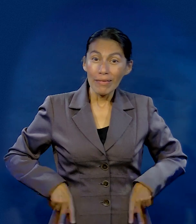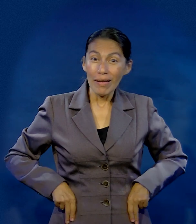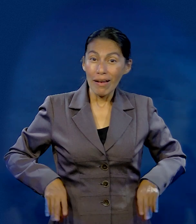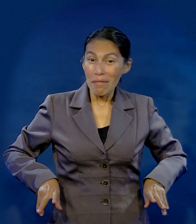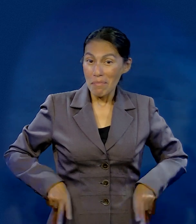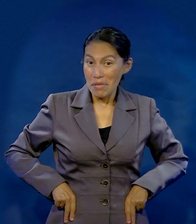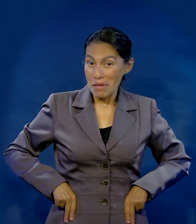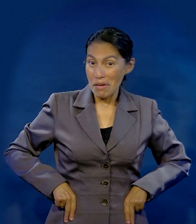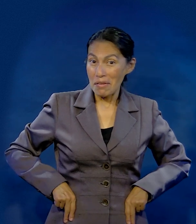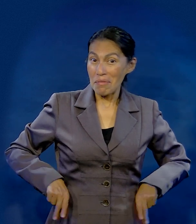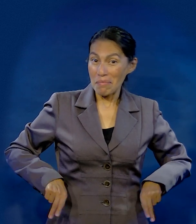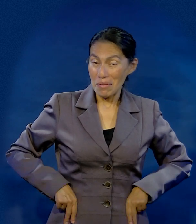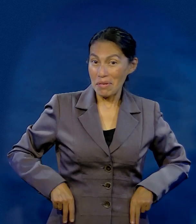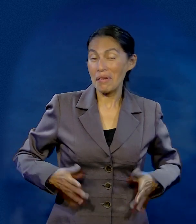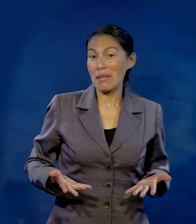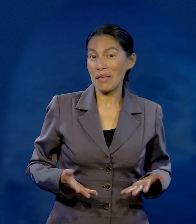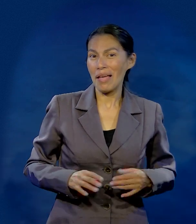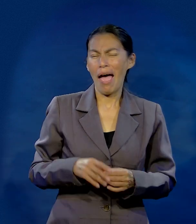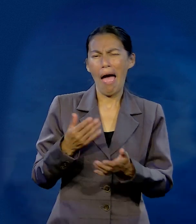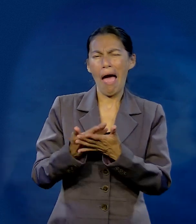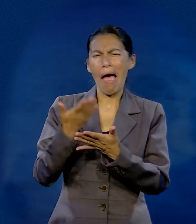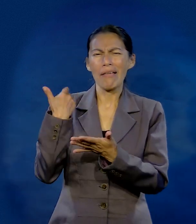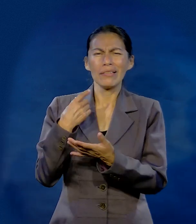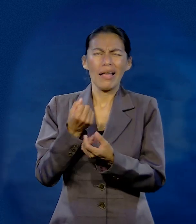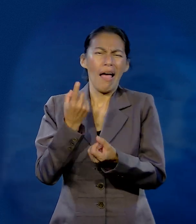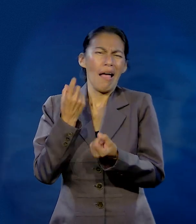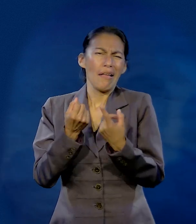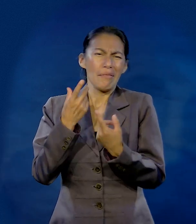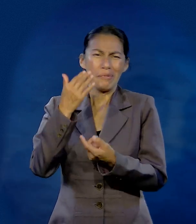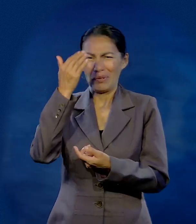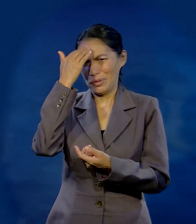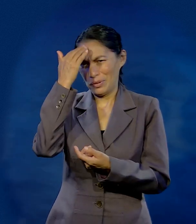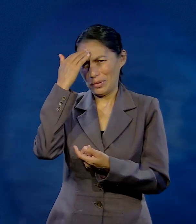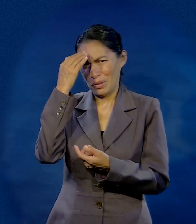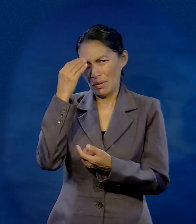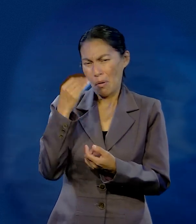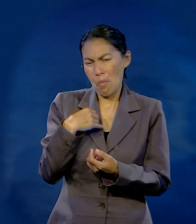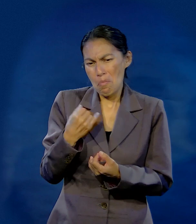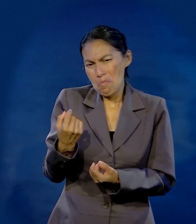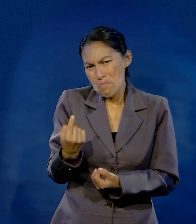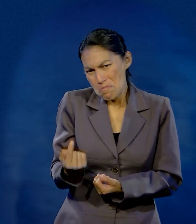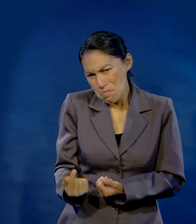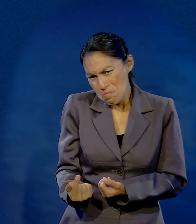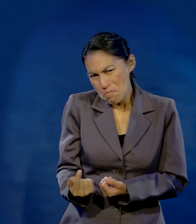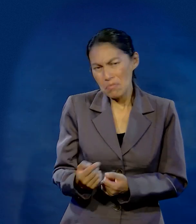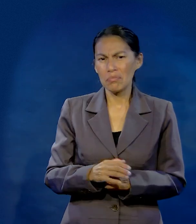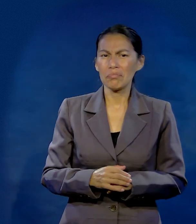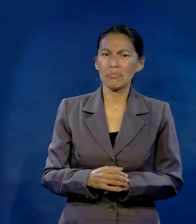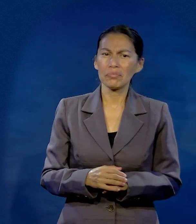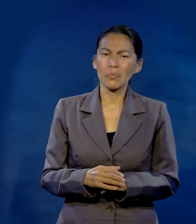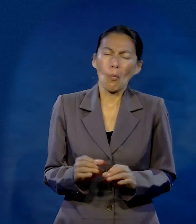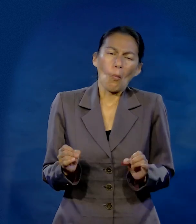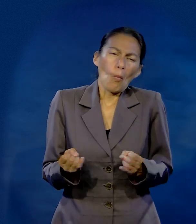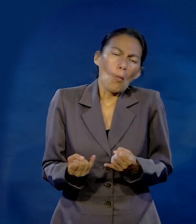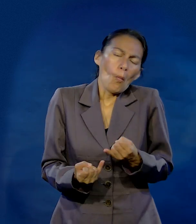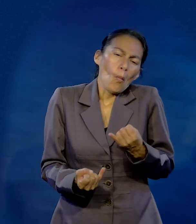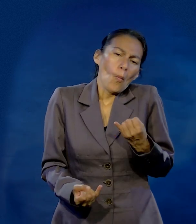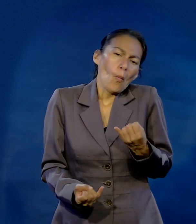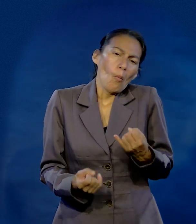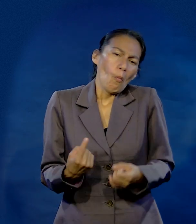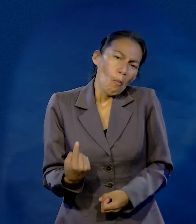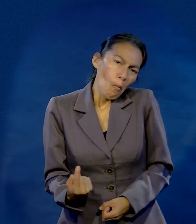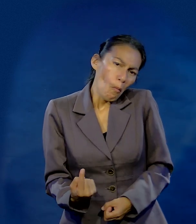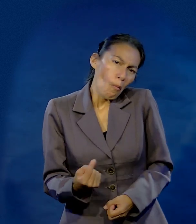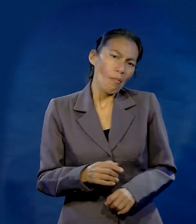Pampers fíjese al pampers Por qué alguien me dice Pues en pañales me dice verdad En aquellos años